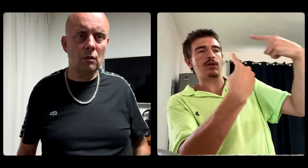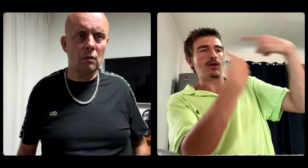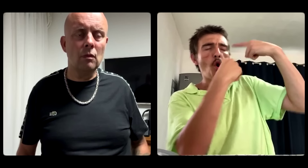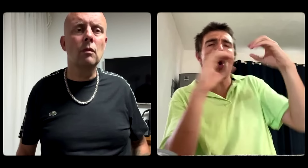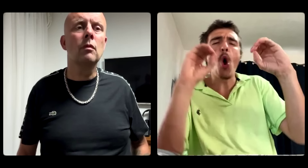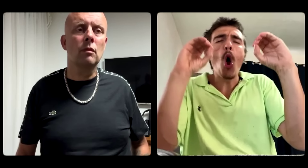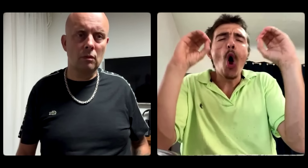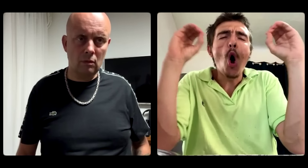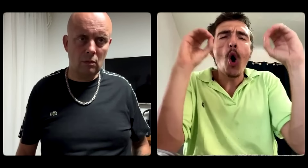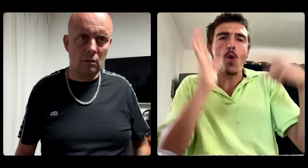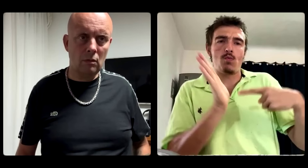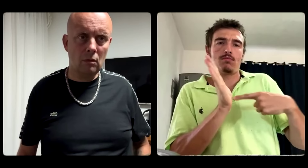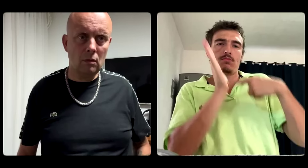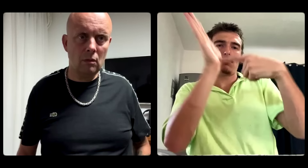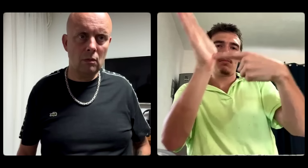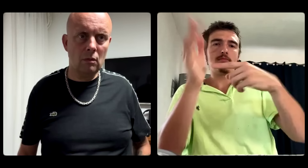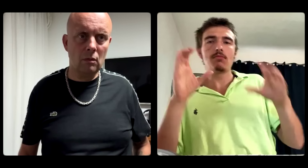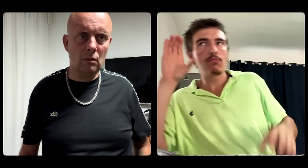Ik heb alle hoeken gezien, hoor.